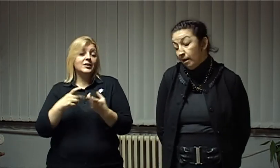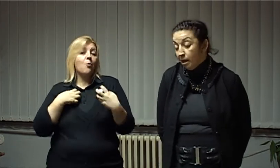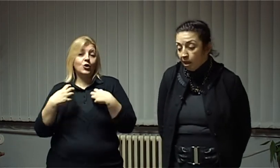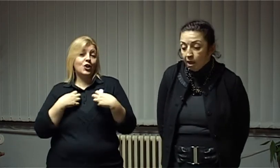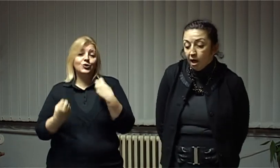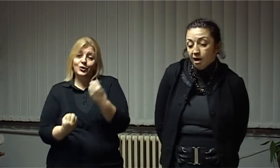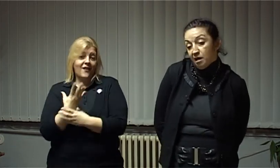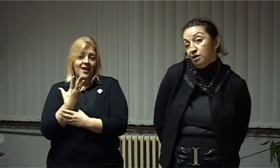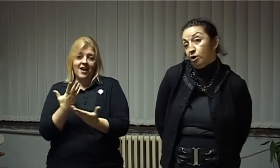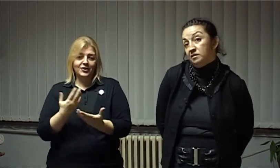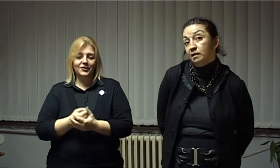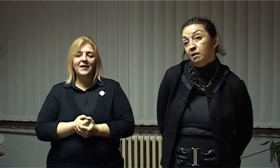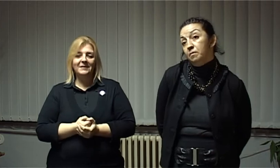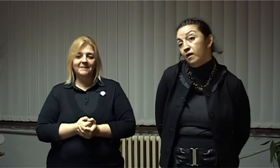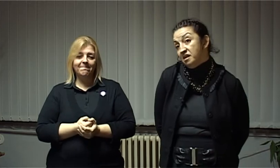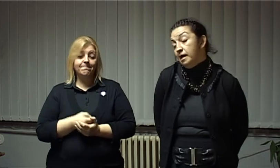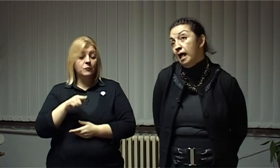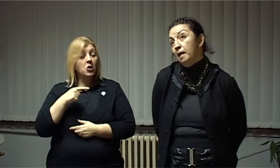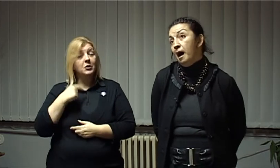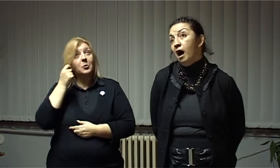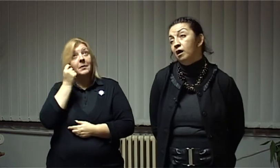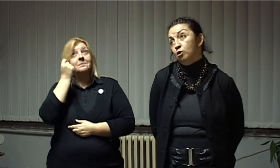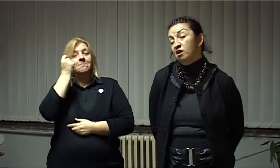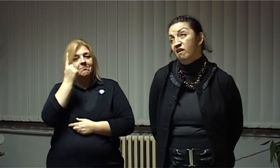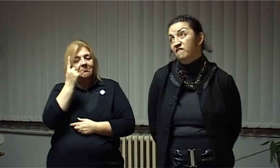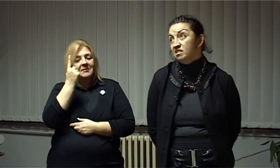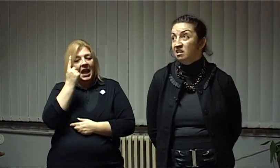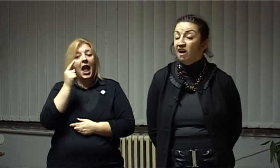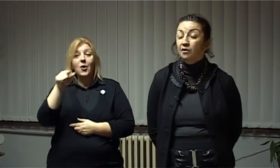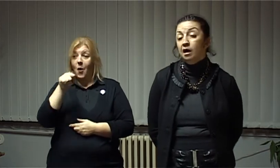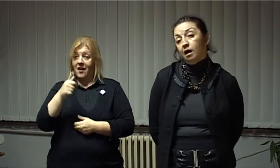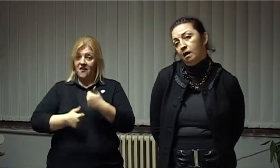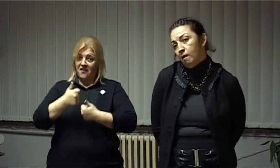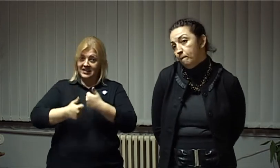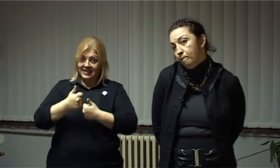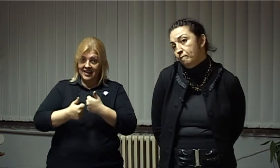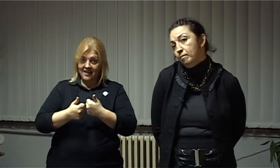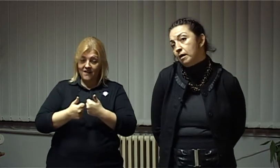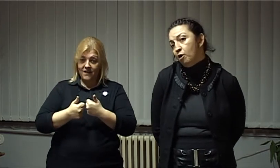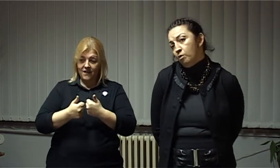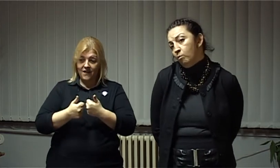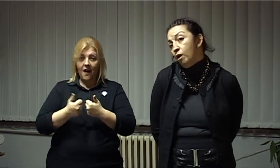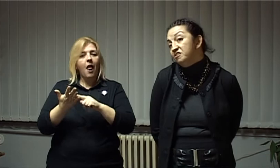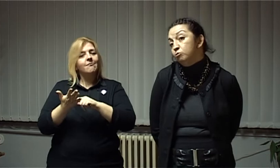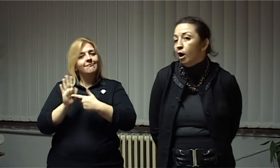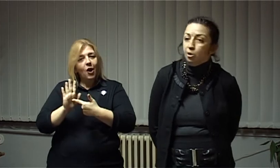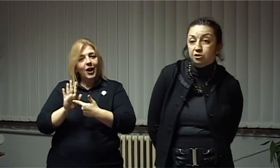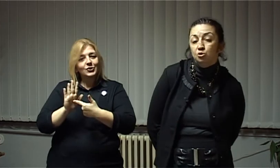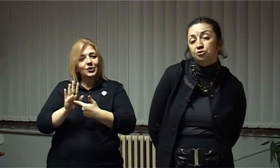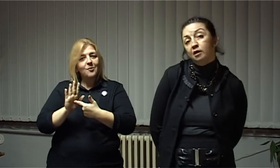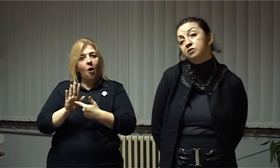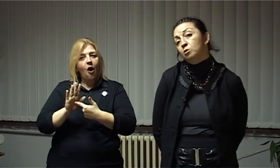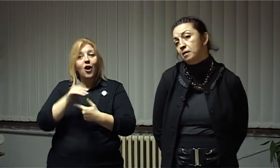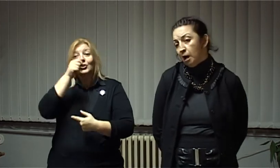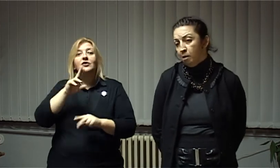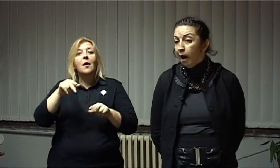stvaralaštva. I onda nam je bila ideja da kroz ovaj festival prikazamo i druga